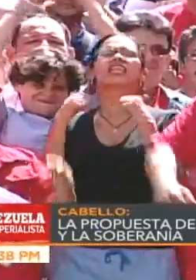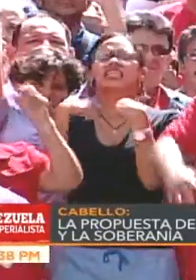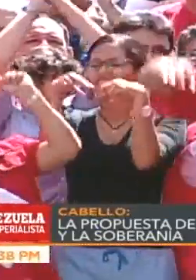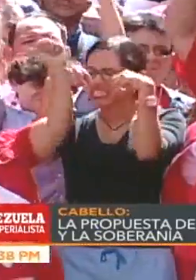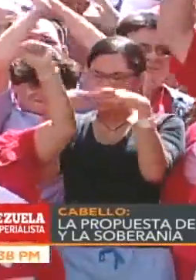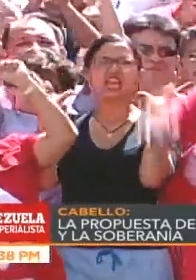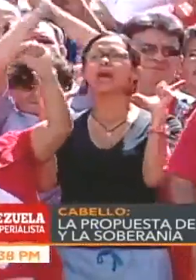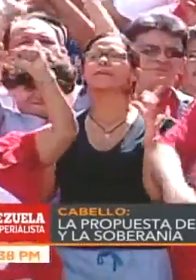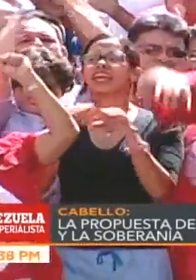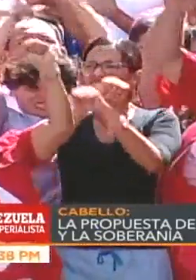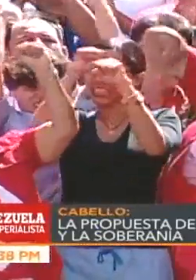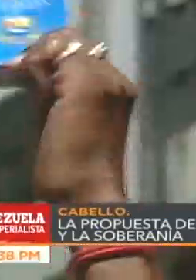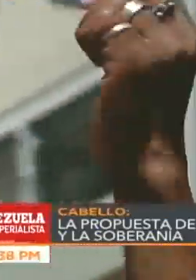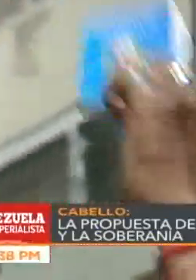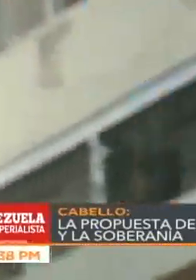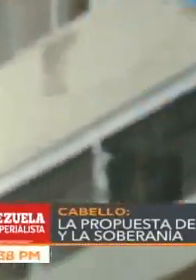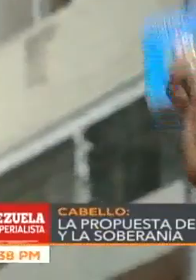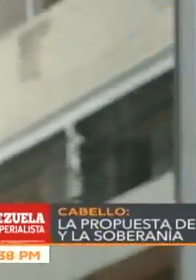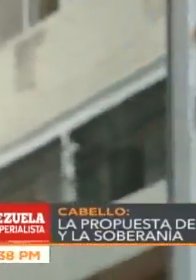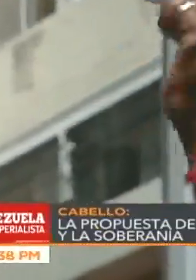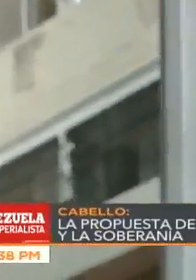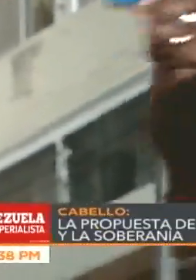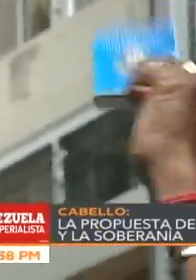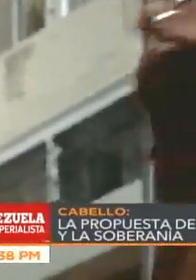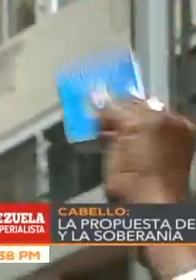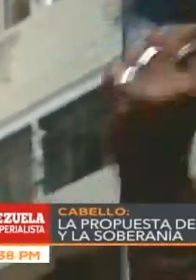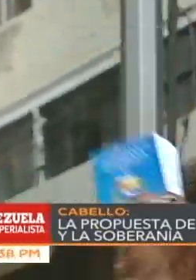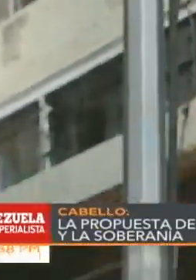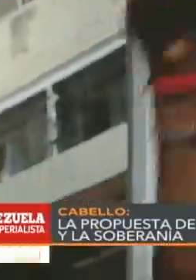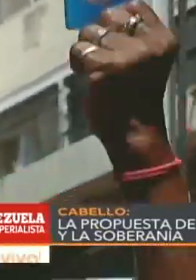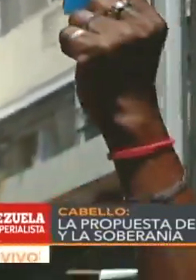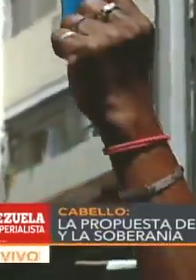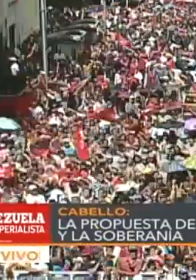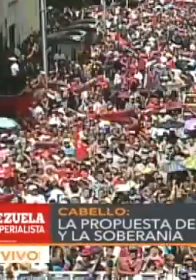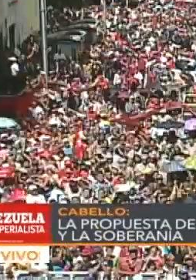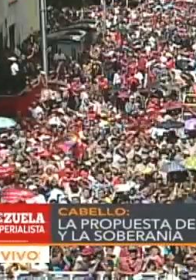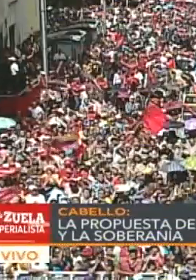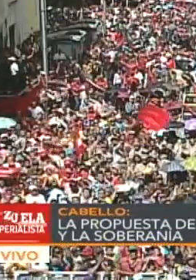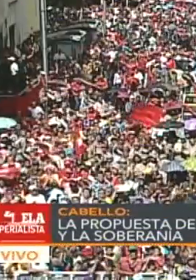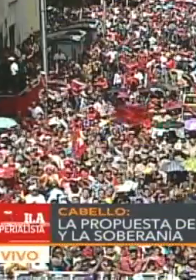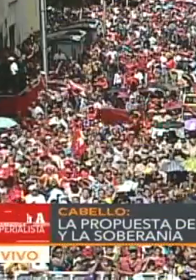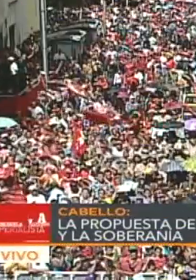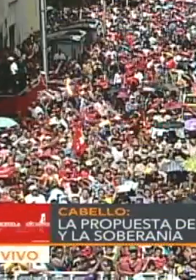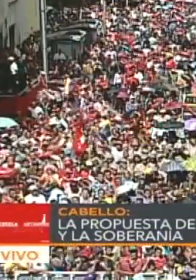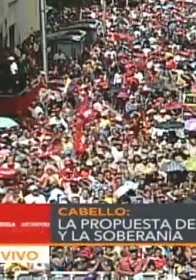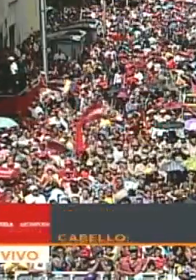frescas esperando que Rondón sea convocado para ir a la batalla.